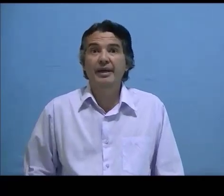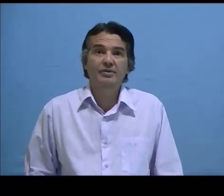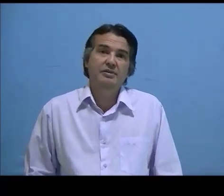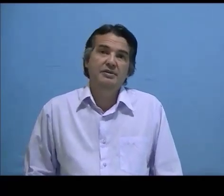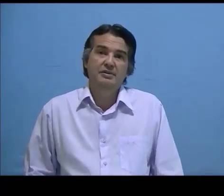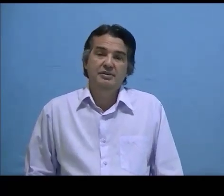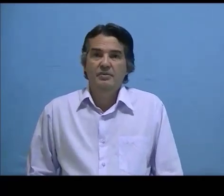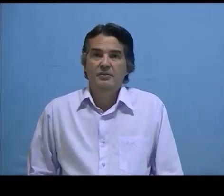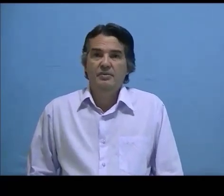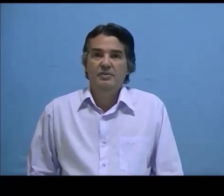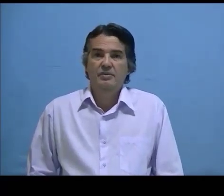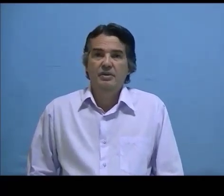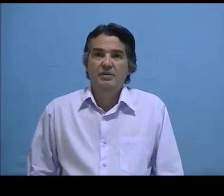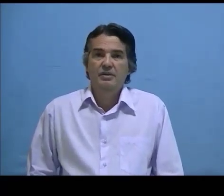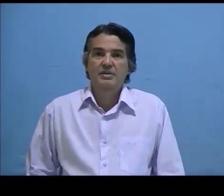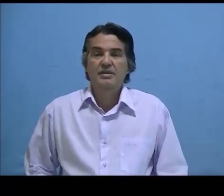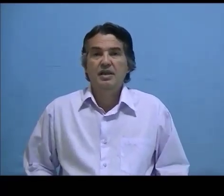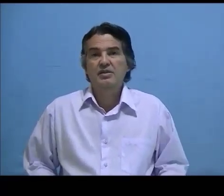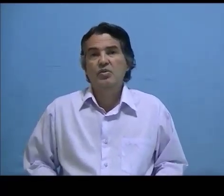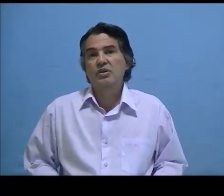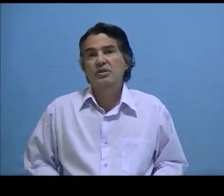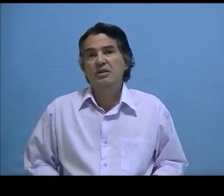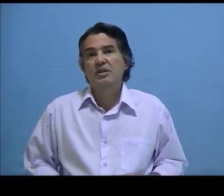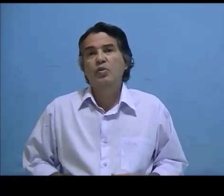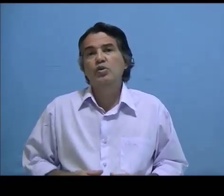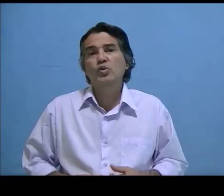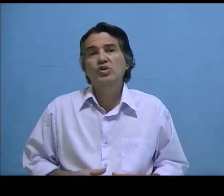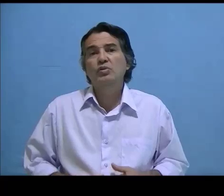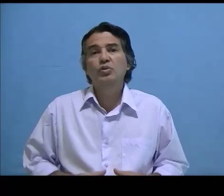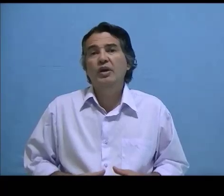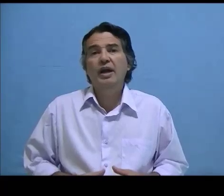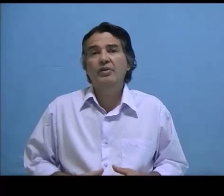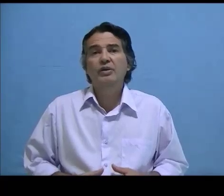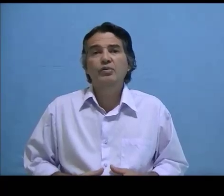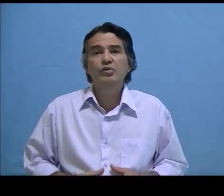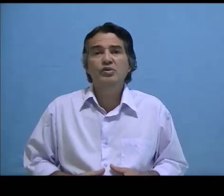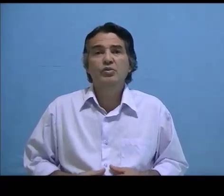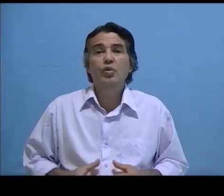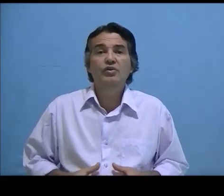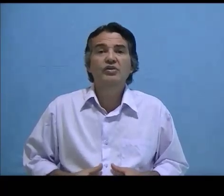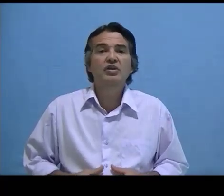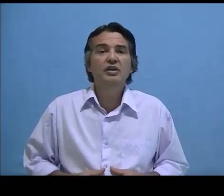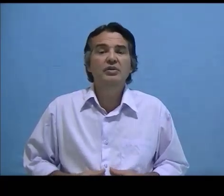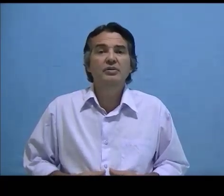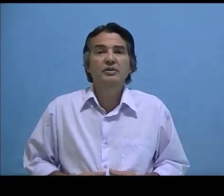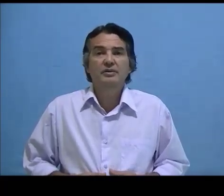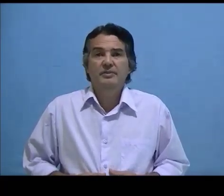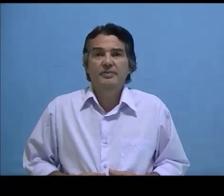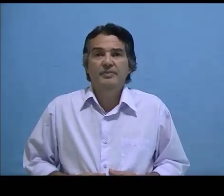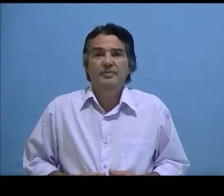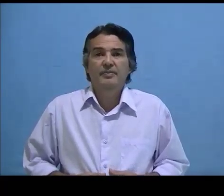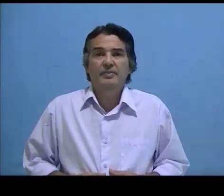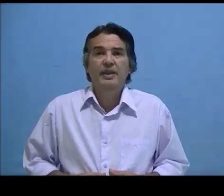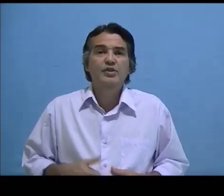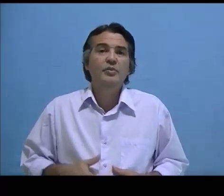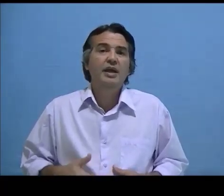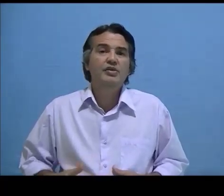trabalho. Essas questões da construção do horário, da construção do cotidiano, das